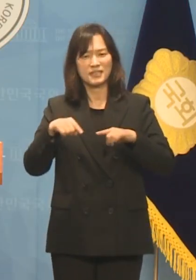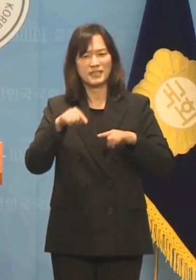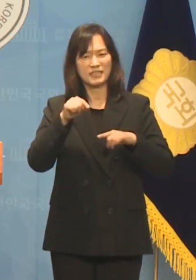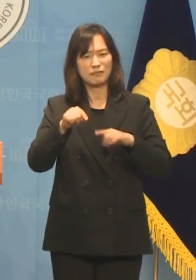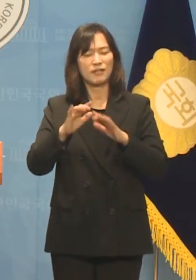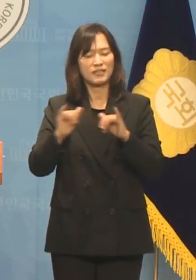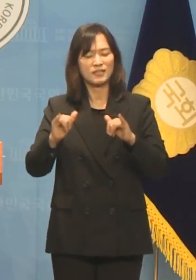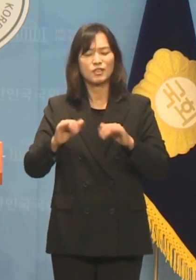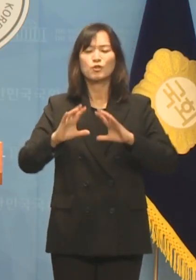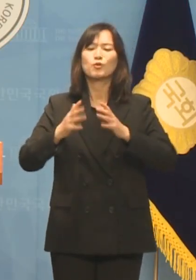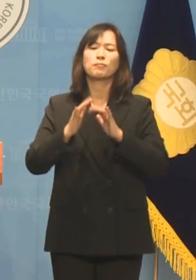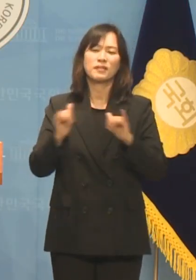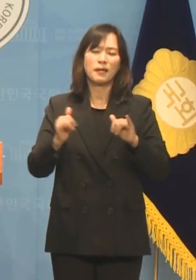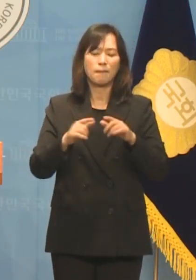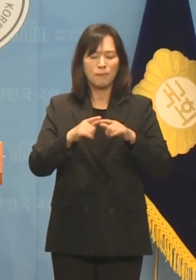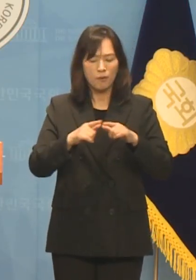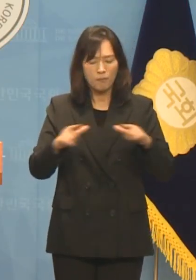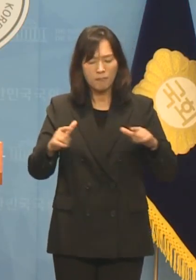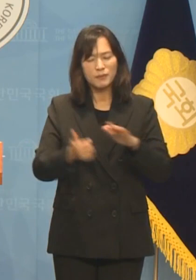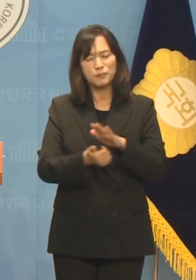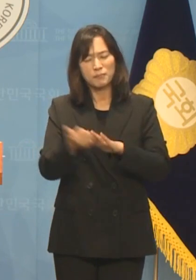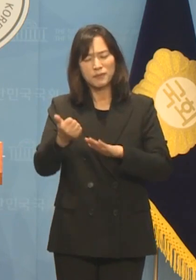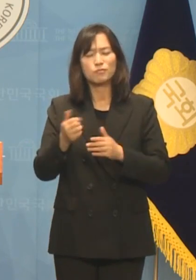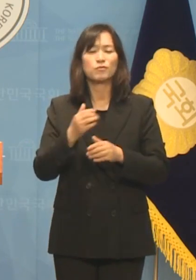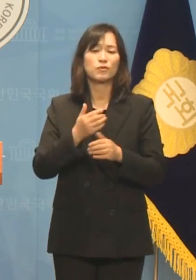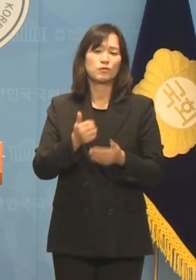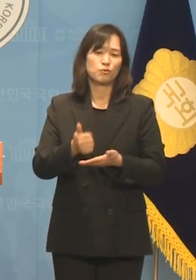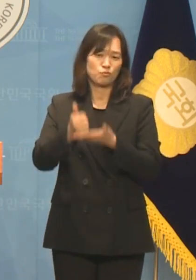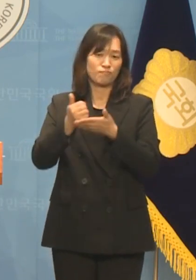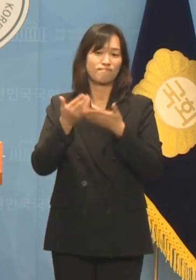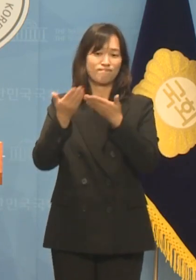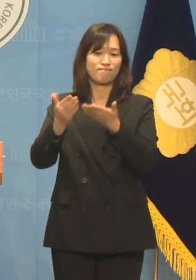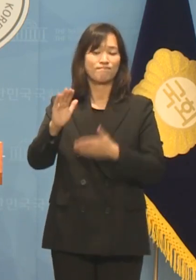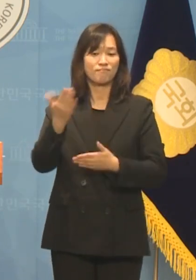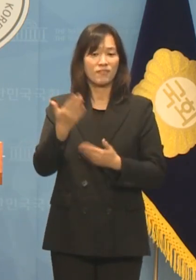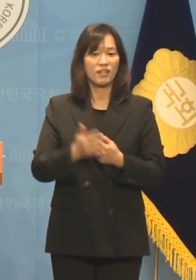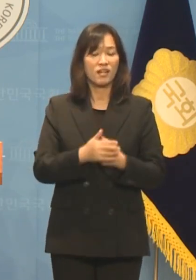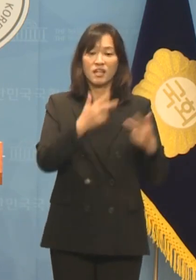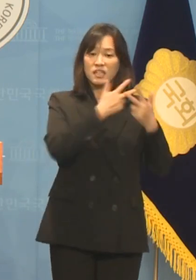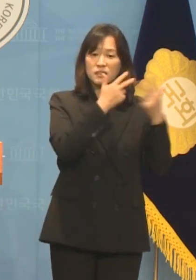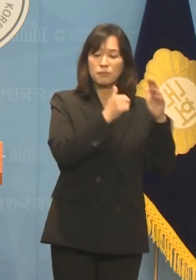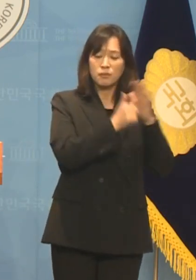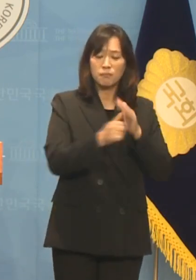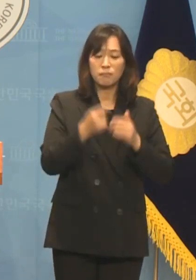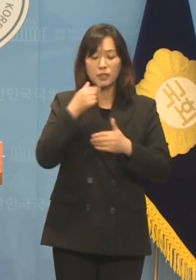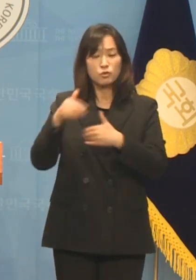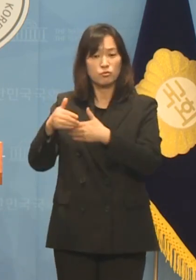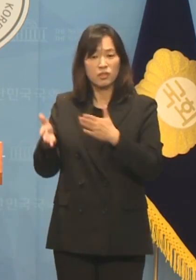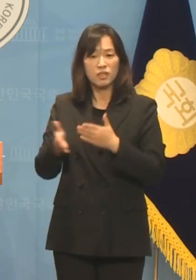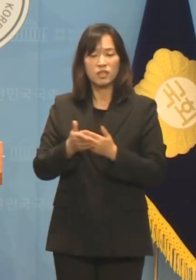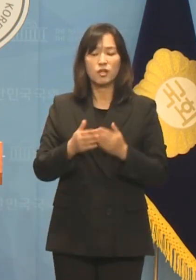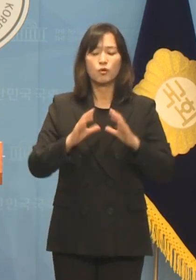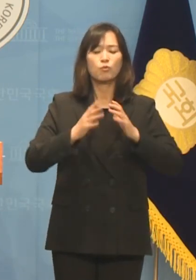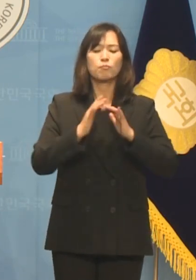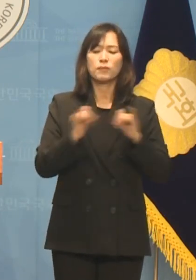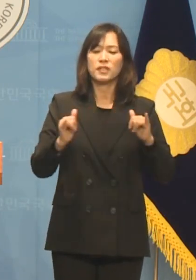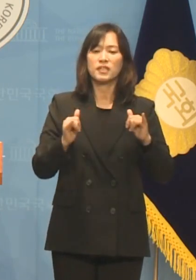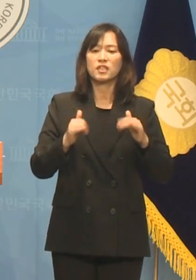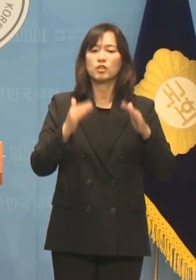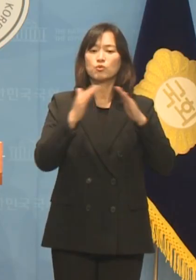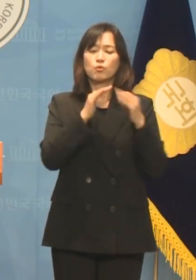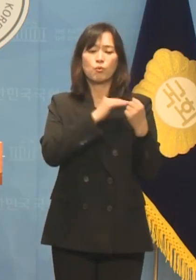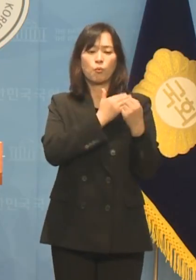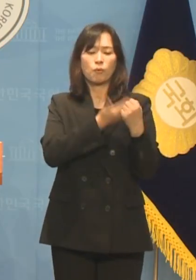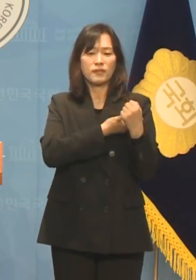국민의 평범한 소망을 존중해야 합니다. 이재명 대표와 민주당이 국민 주거권에